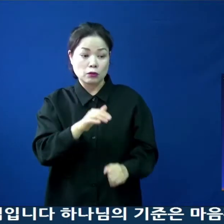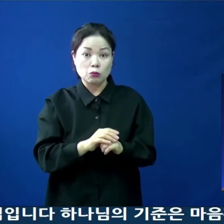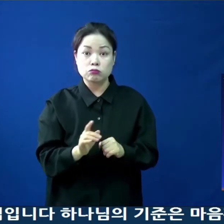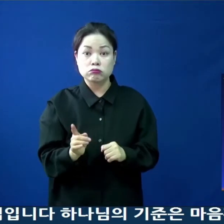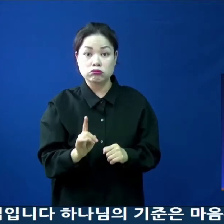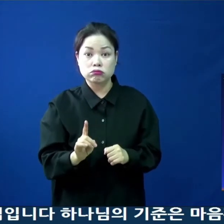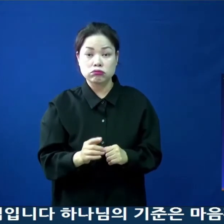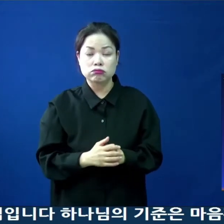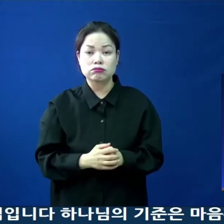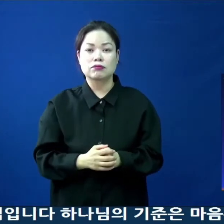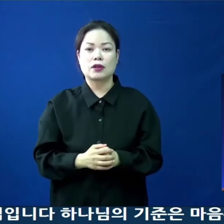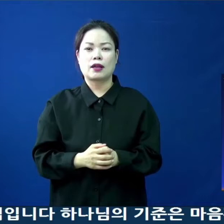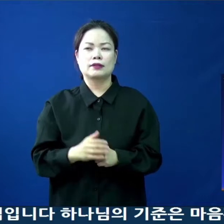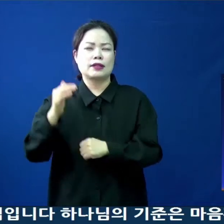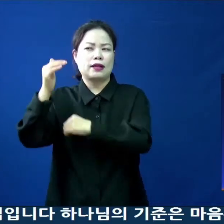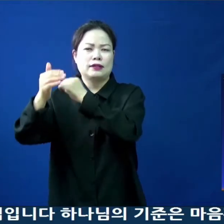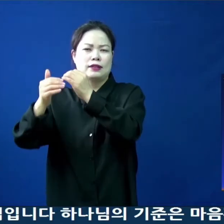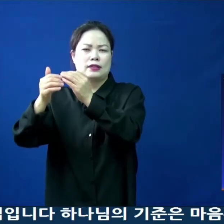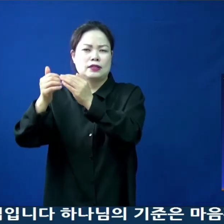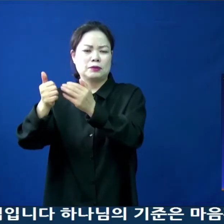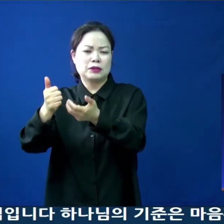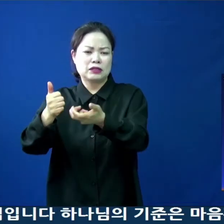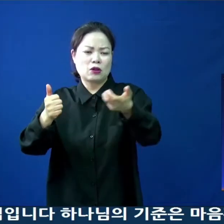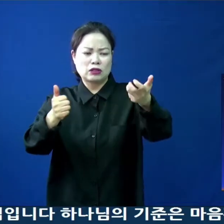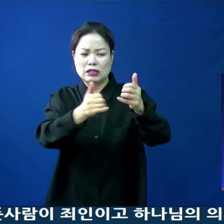뭐라고 얘기합니까? 먼저 하나님을 떠난